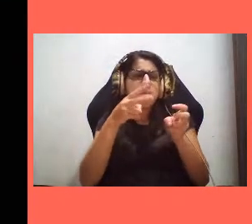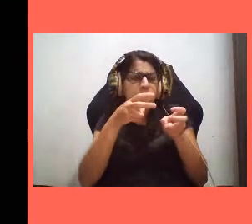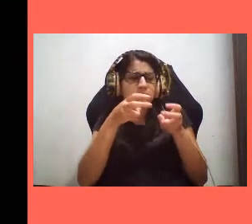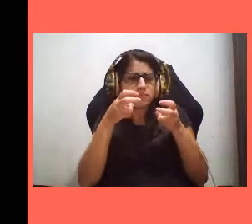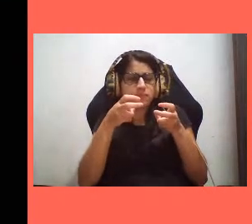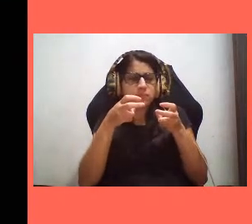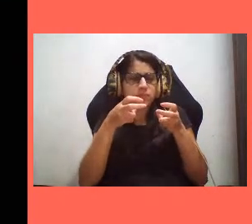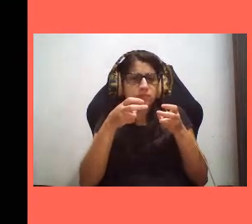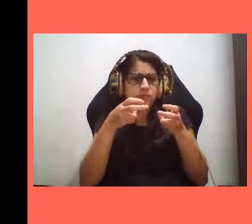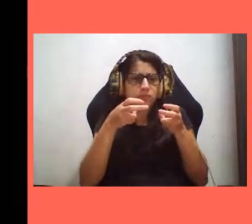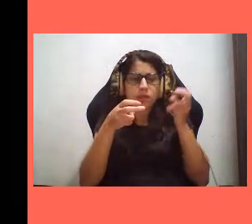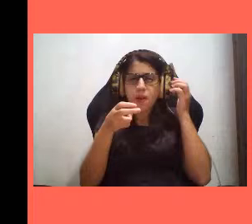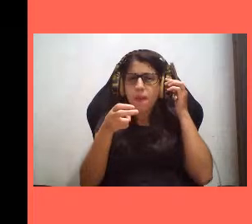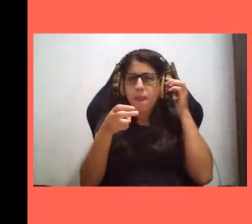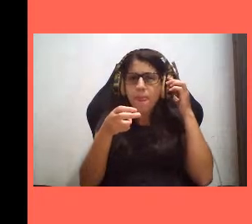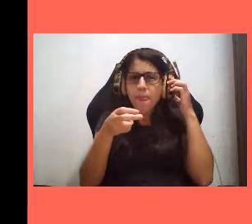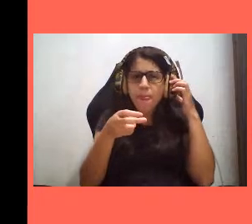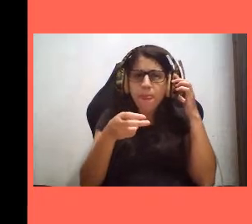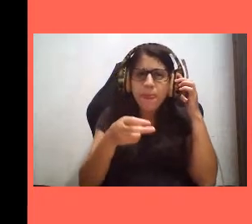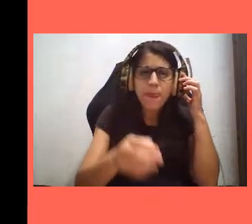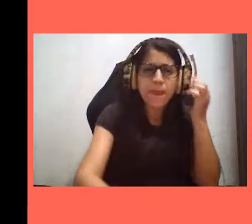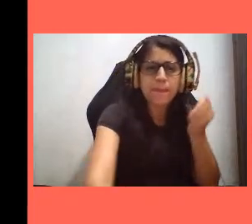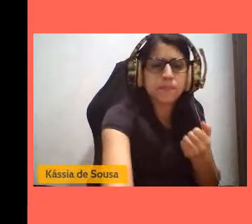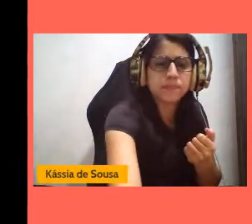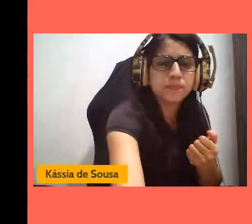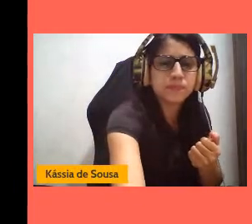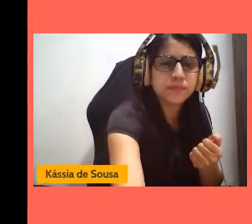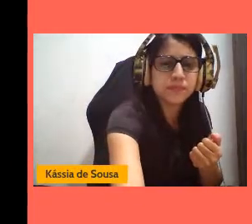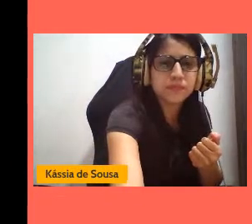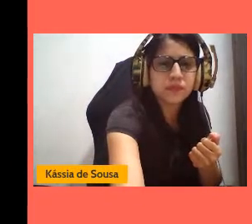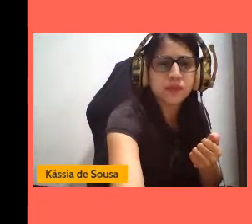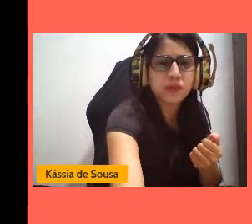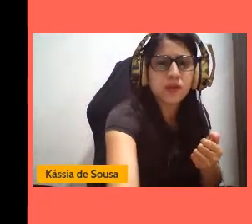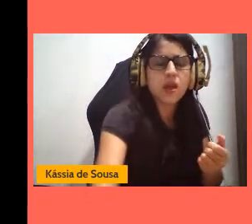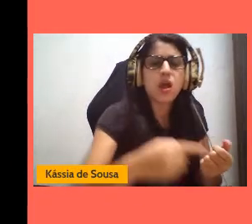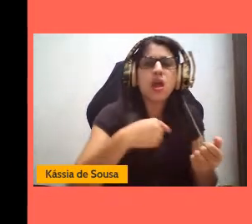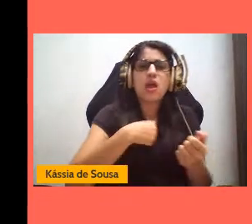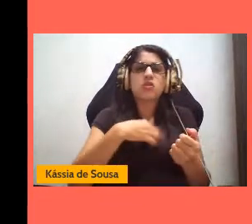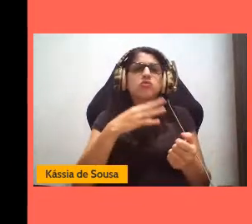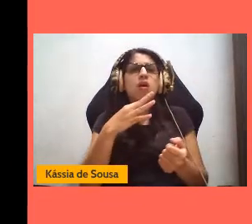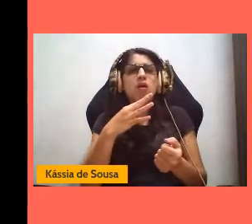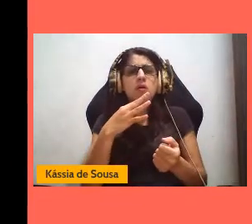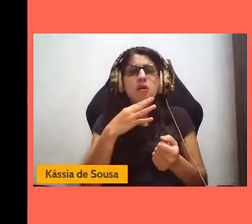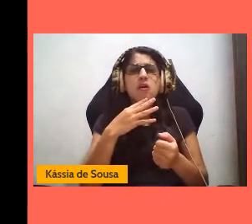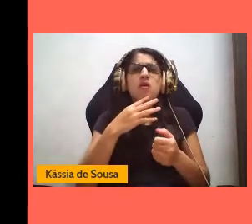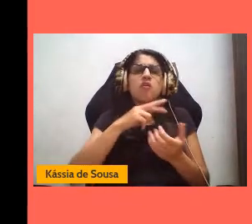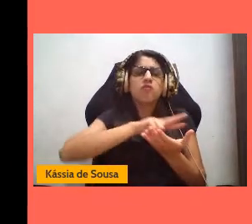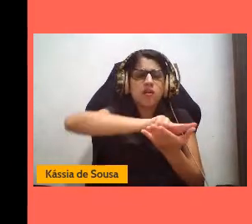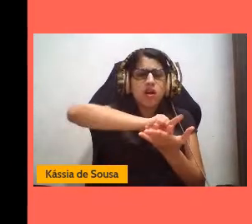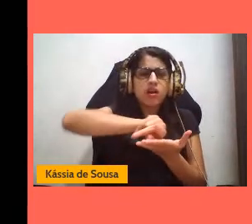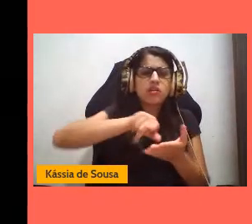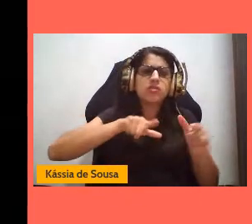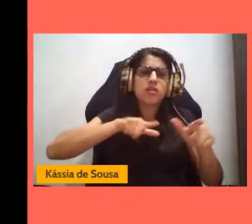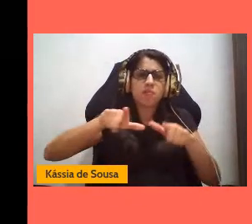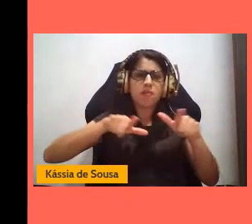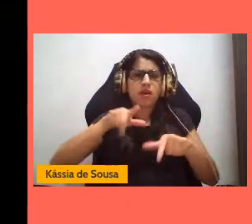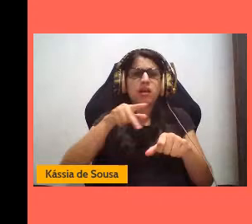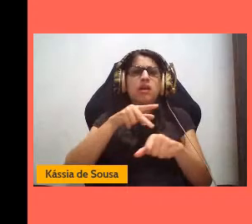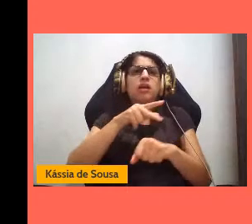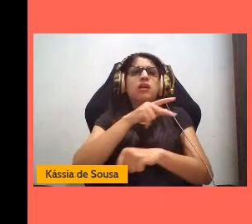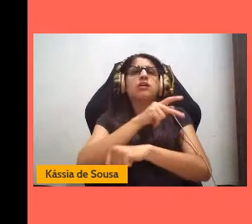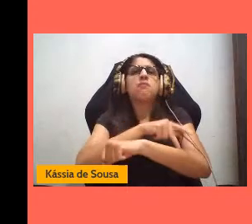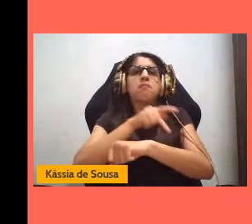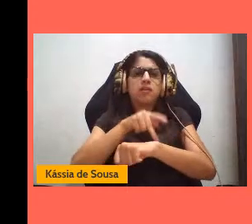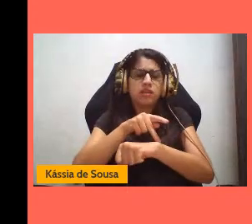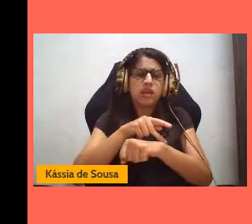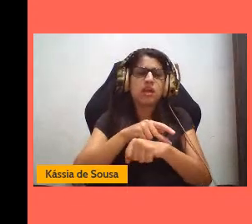acompanho a minha turma de educação do campo, e eu já conheço vários trabalhos da pedagogia com a educação do